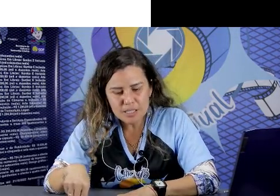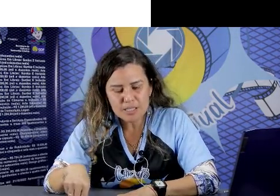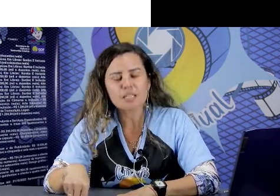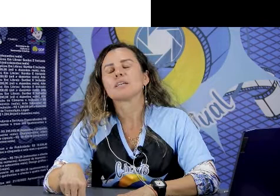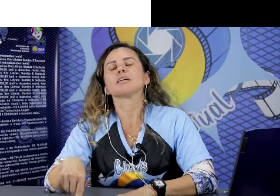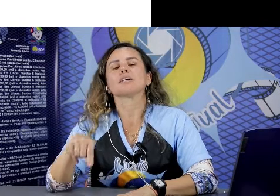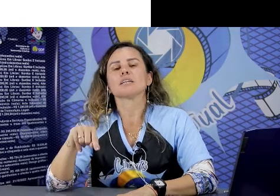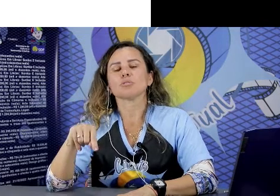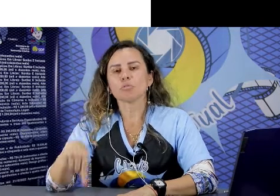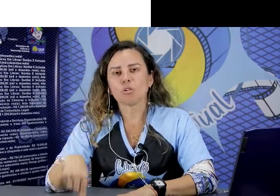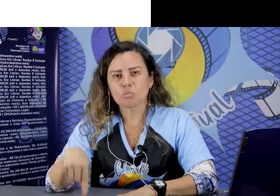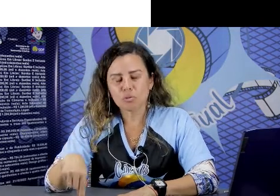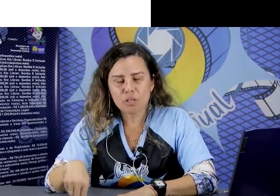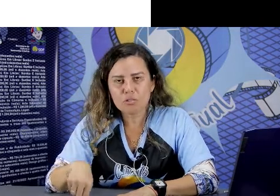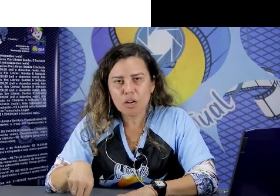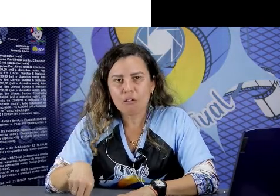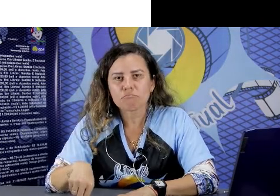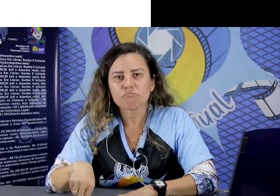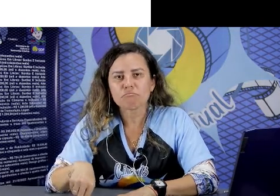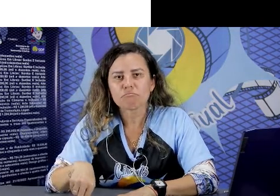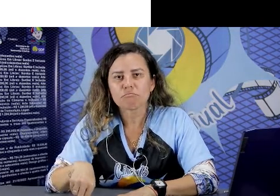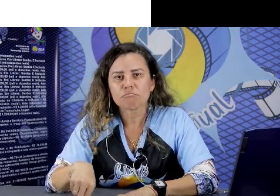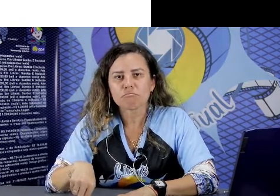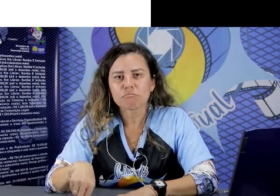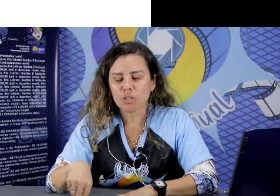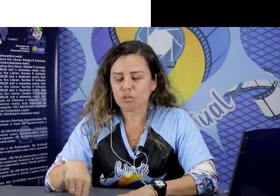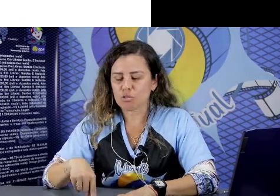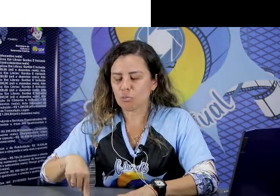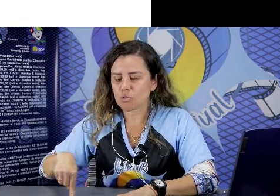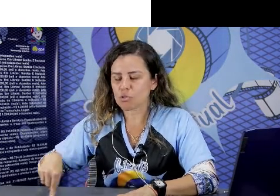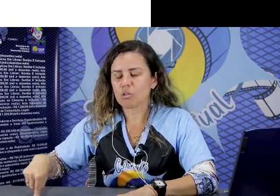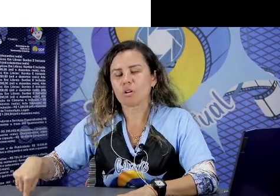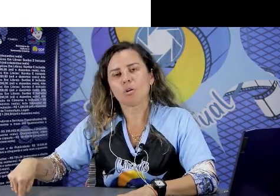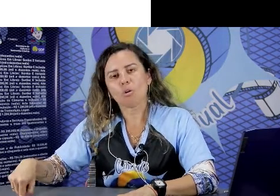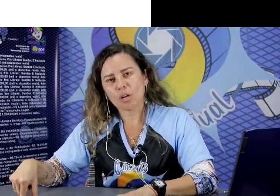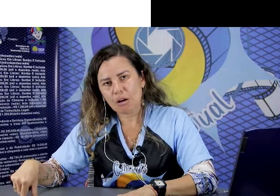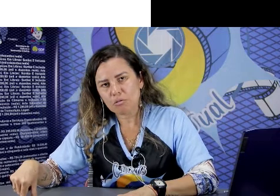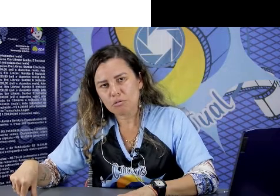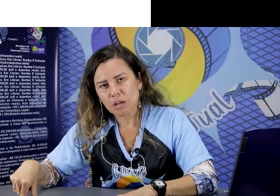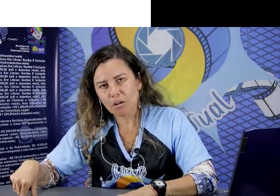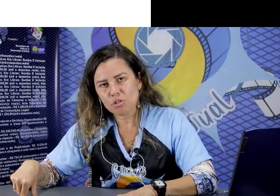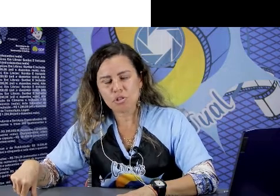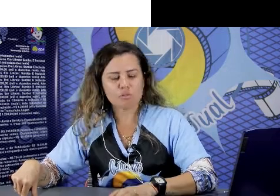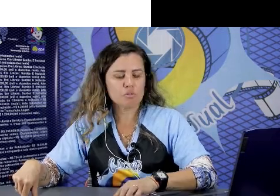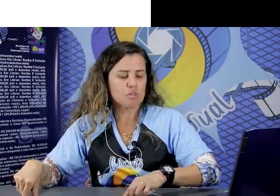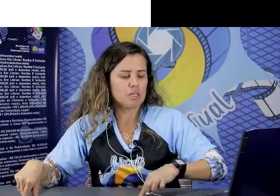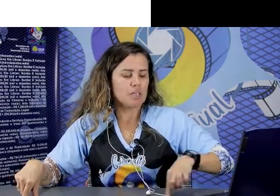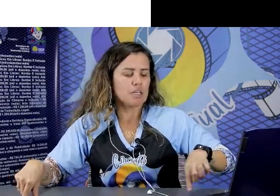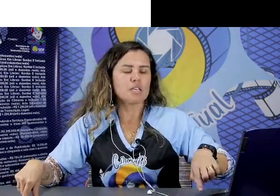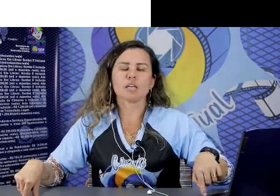dominância do nosso português oral, porque nós somos oral, auditivo, e eles